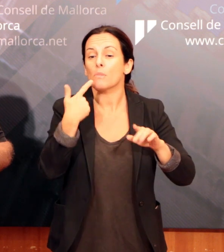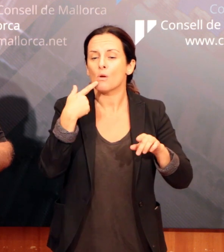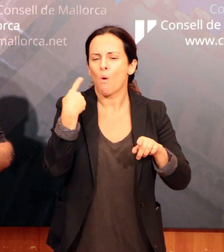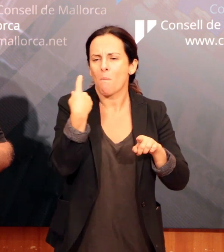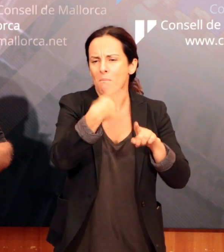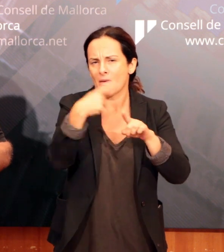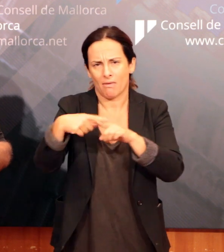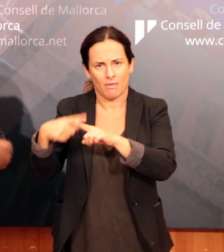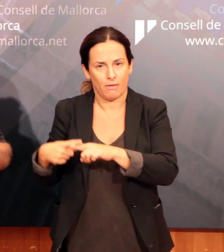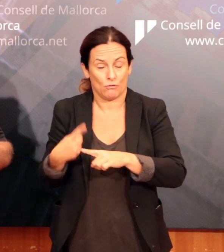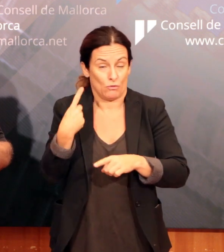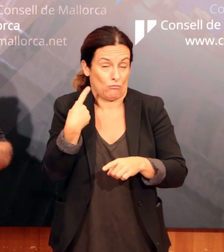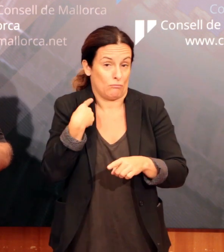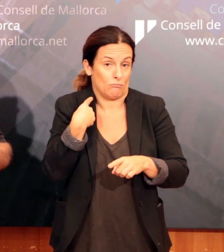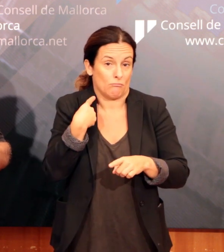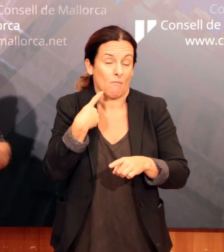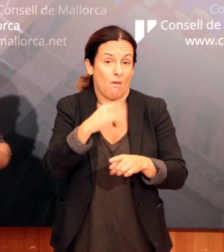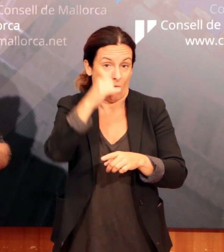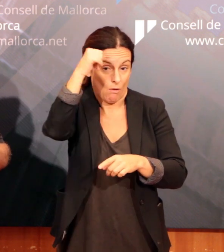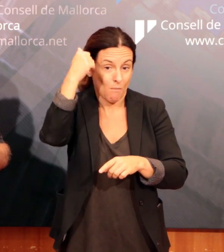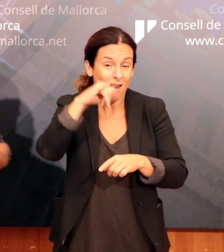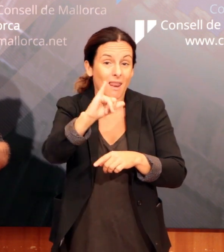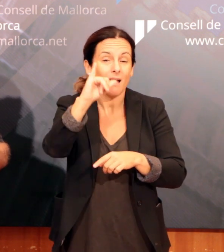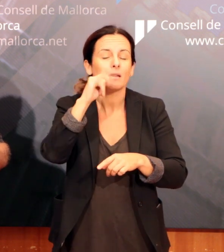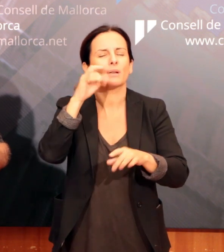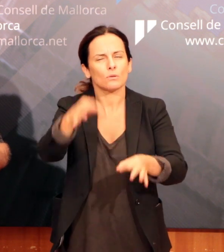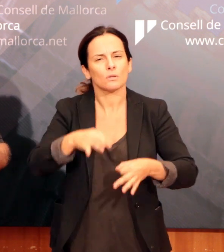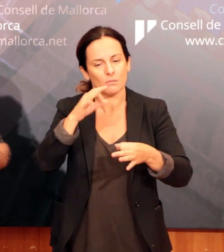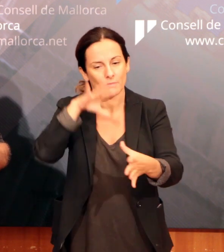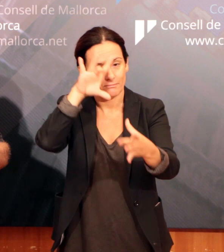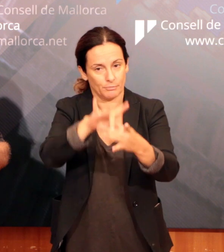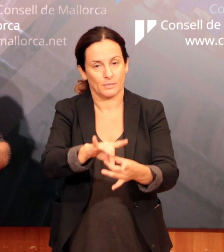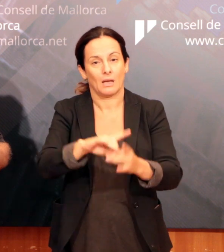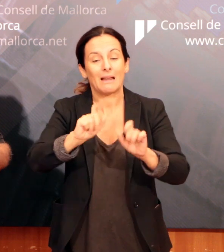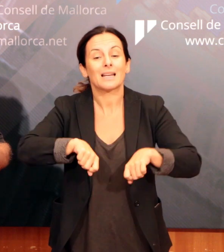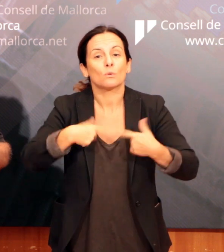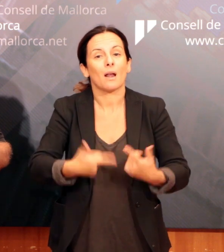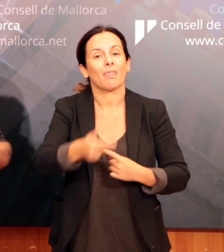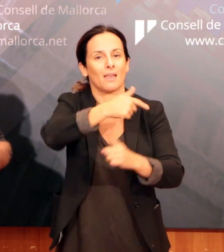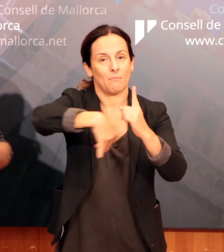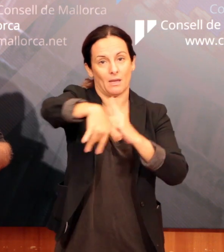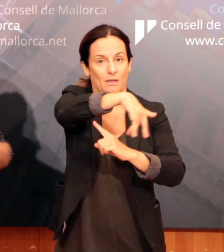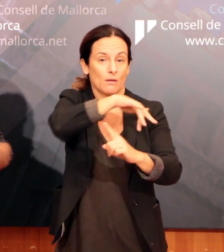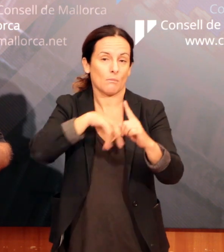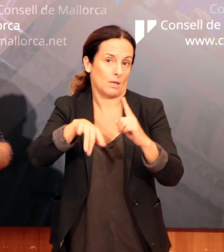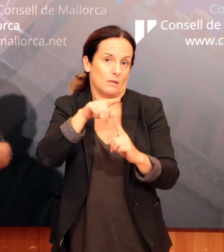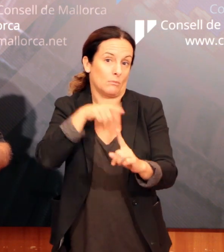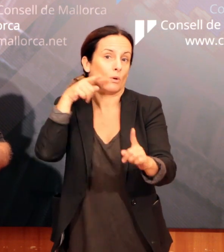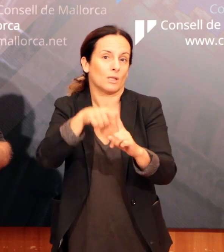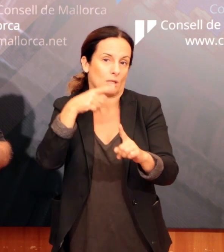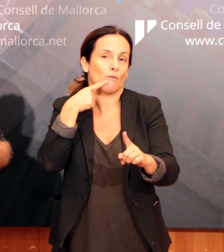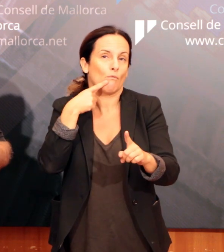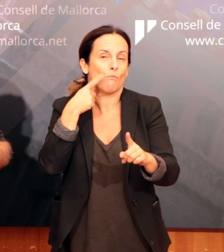que sempre ha estat lligada a la naturalesa, a la medi ambient i en aquest equilibri que necessites en aquest